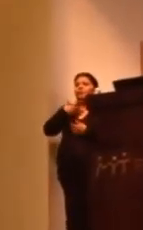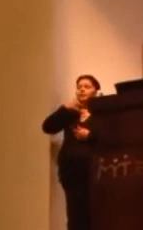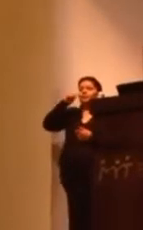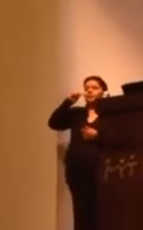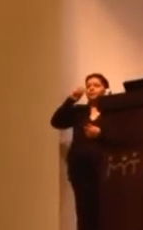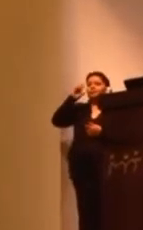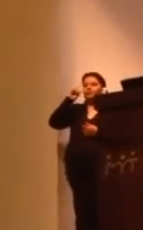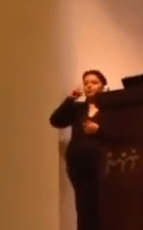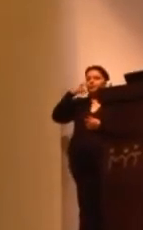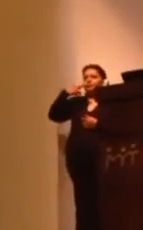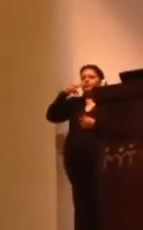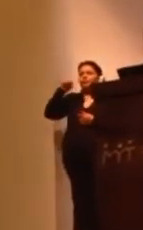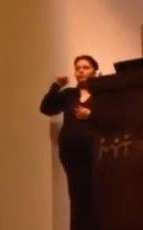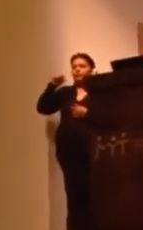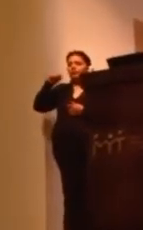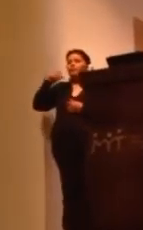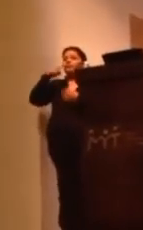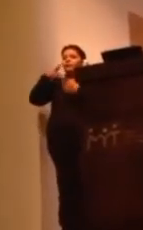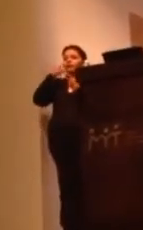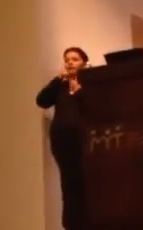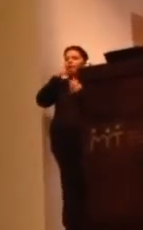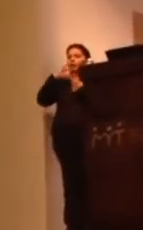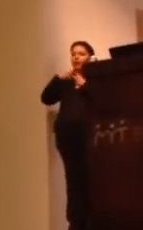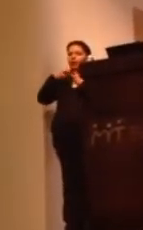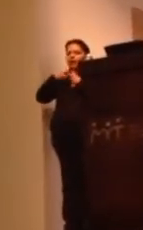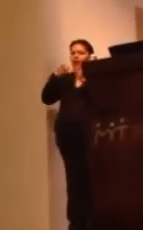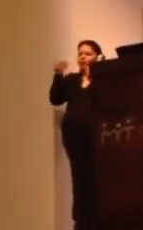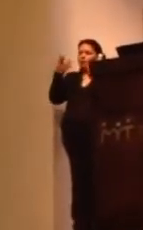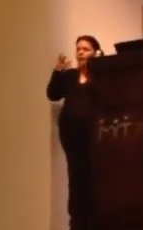TDAH tienen episodios de ansiedad muy importantes.